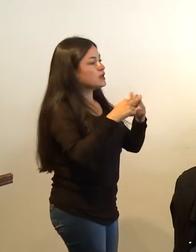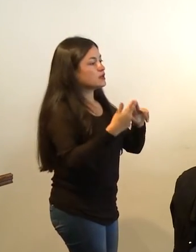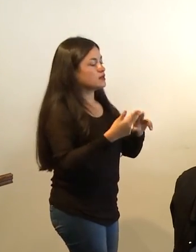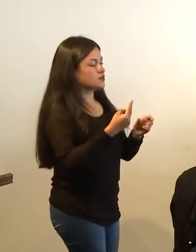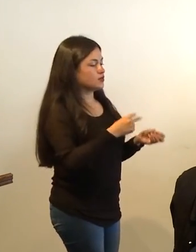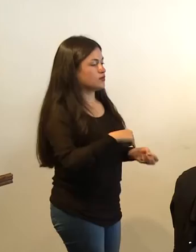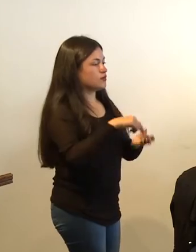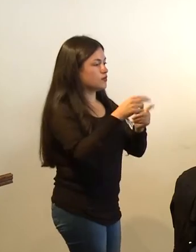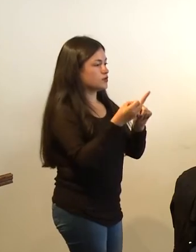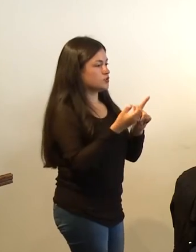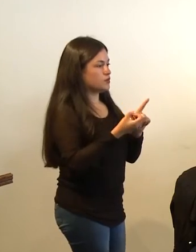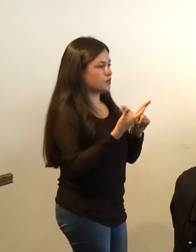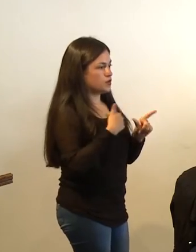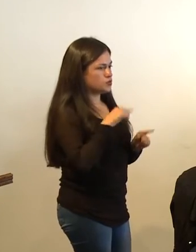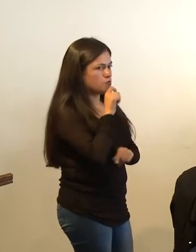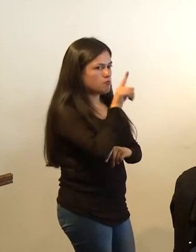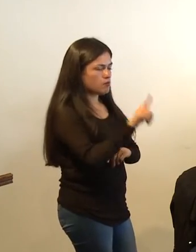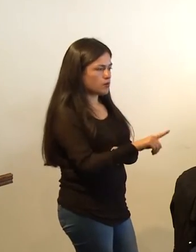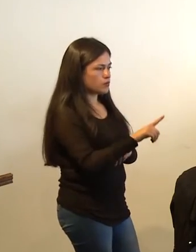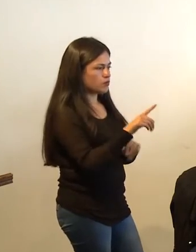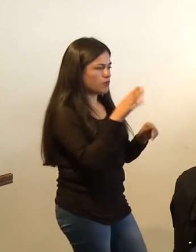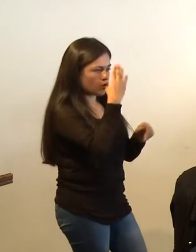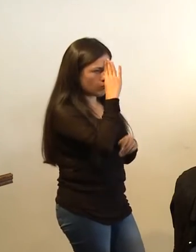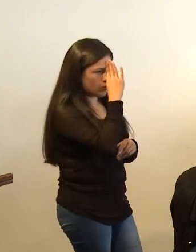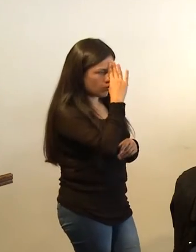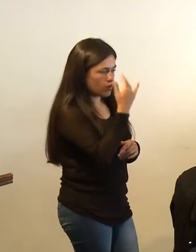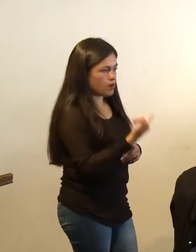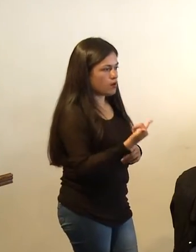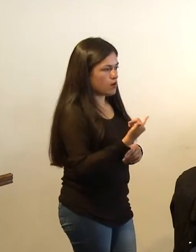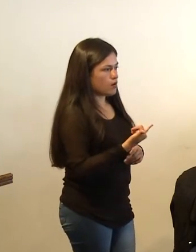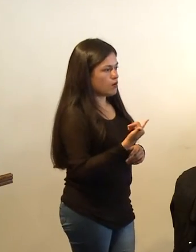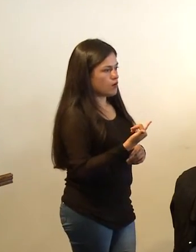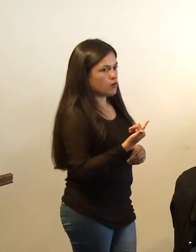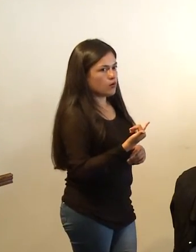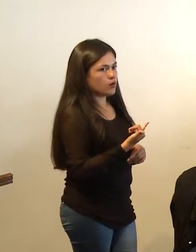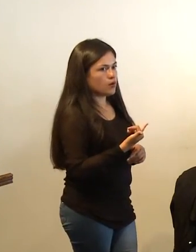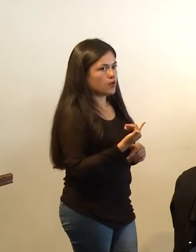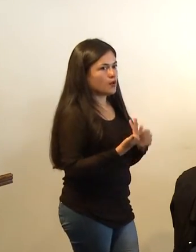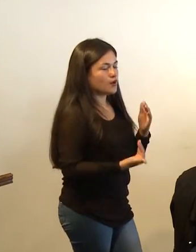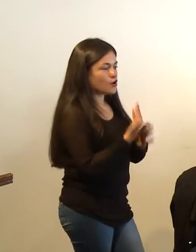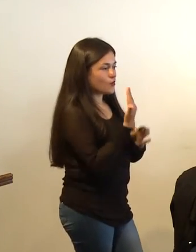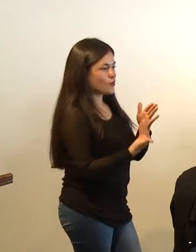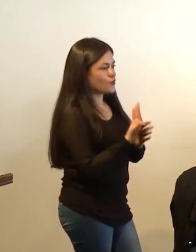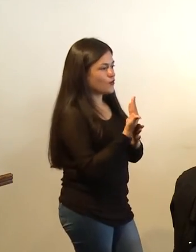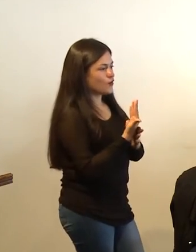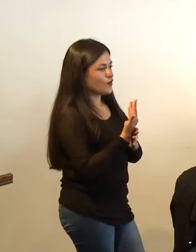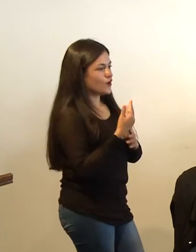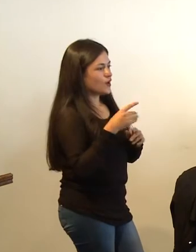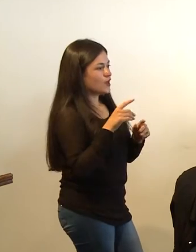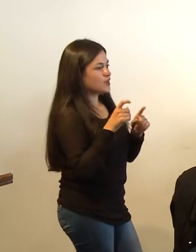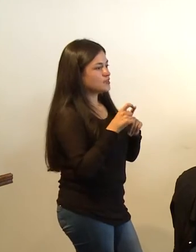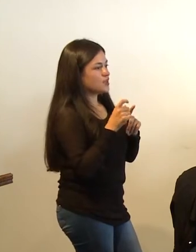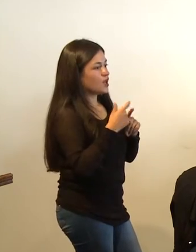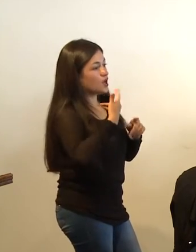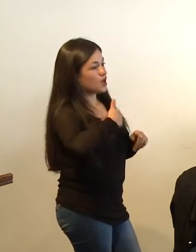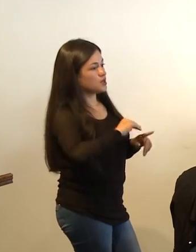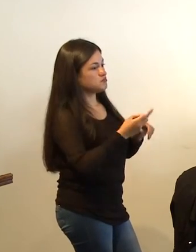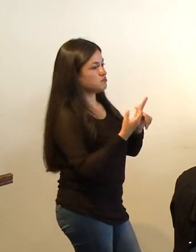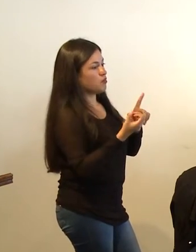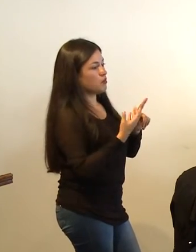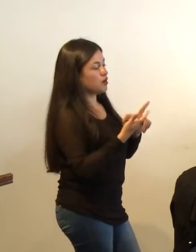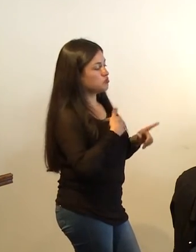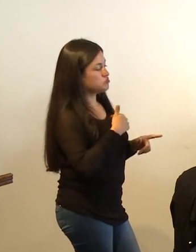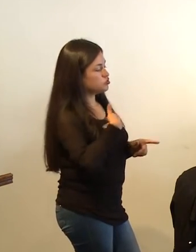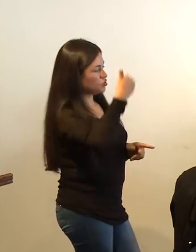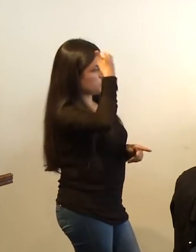esto, yo tengo una inquietud. Hoy en día hay un poco está de moda un poco ser educador popular. Hay un montón de gente que se